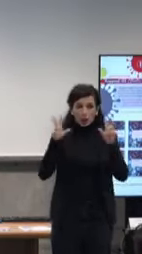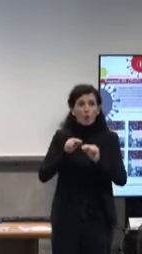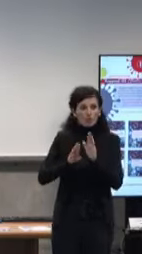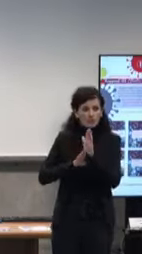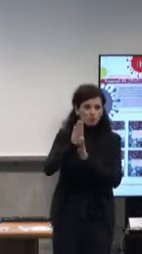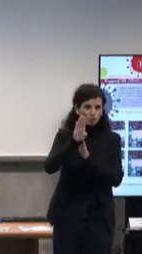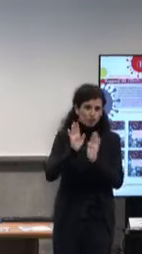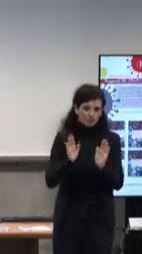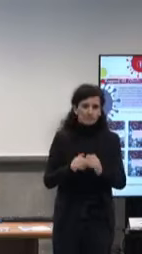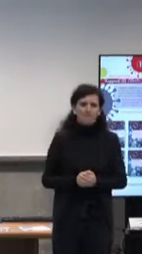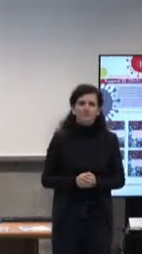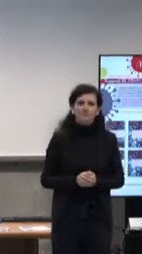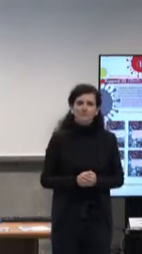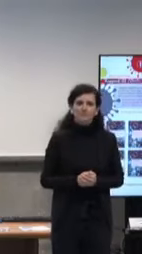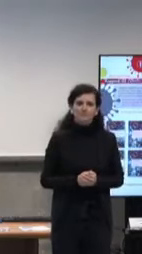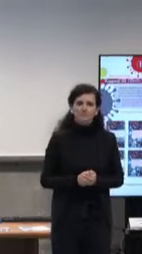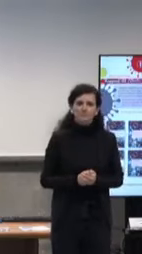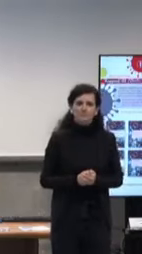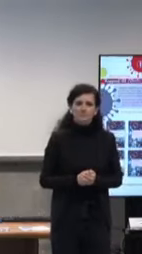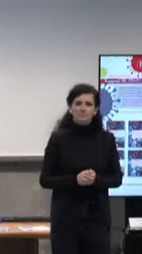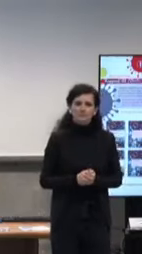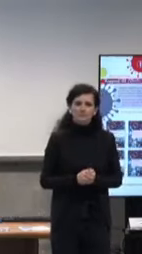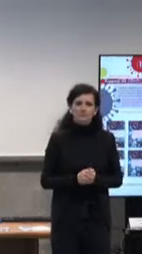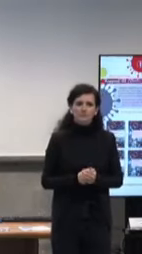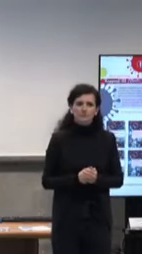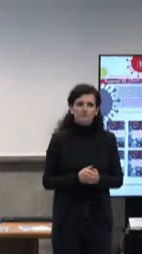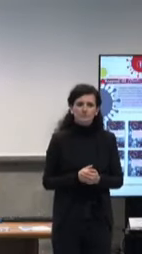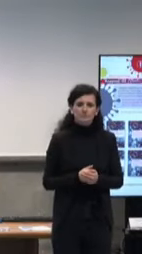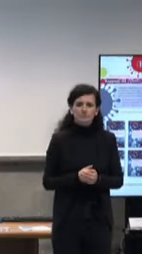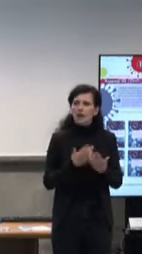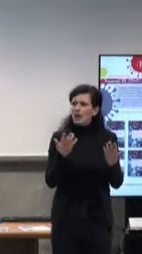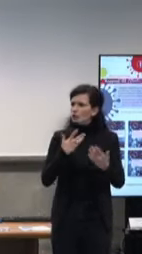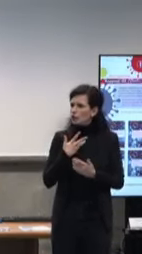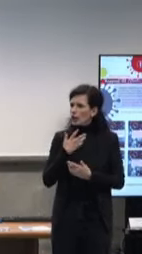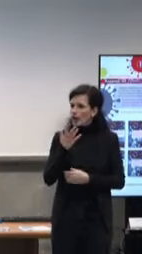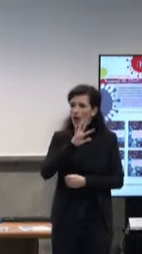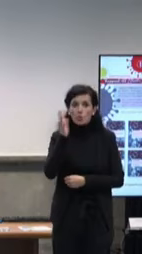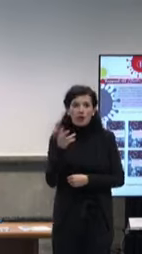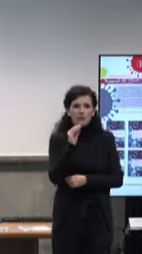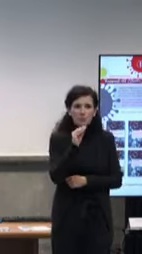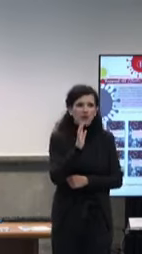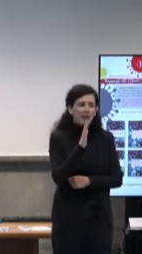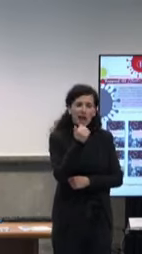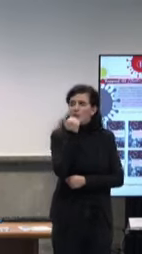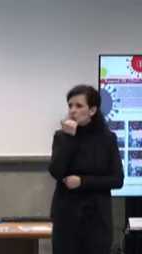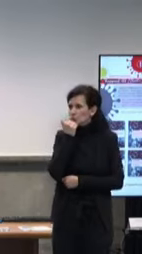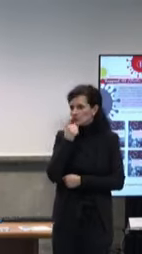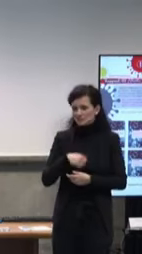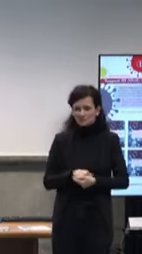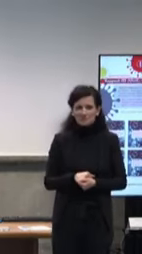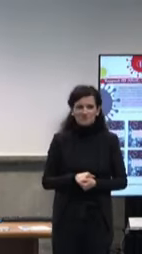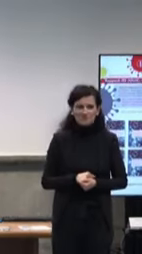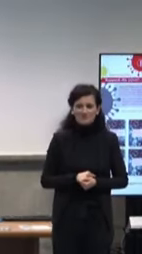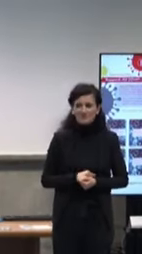ok allora claudia socialismo di no no gli ho tenuto scuse dei detenuti